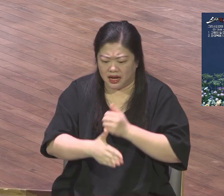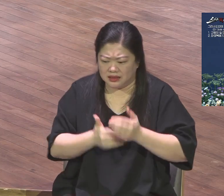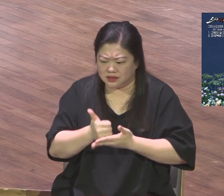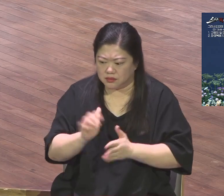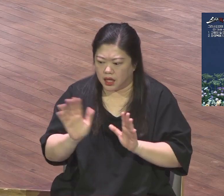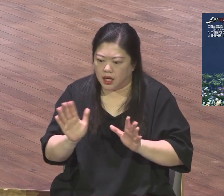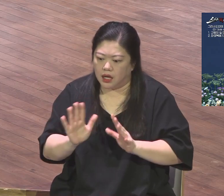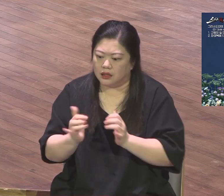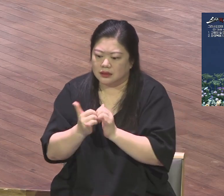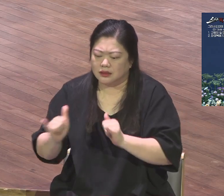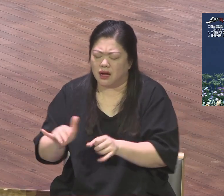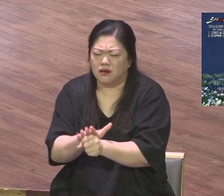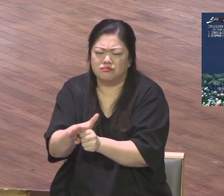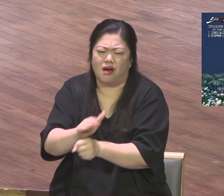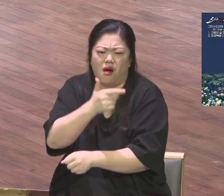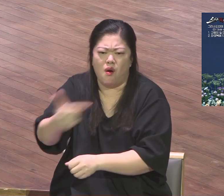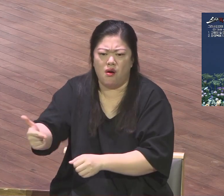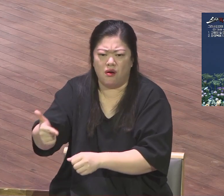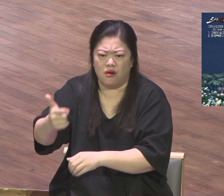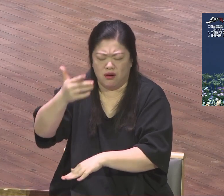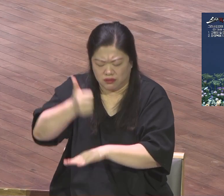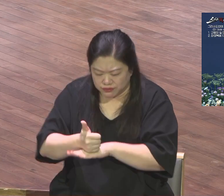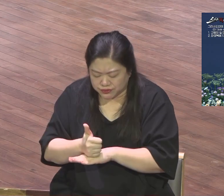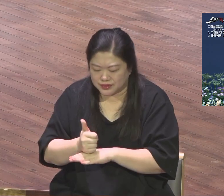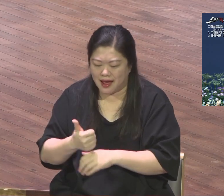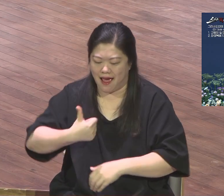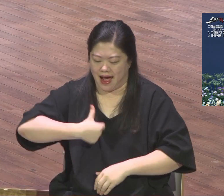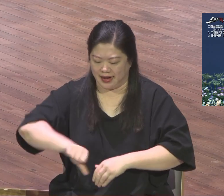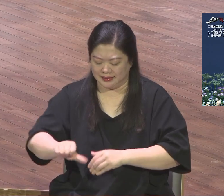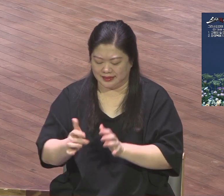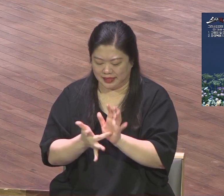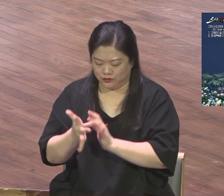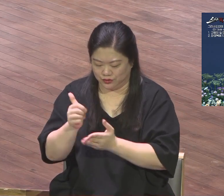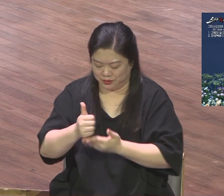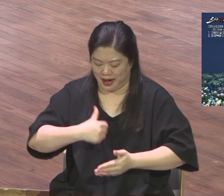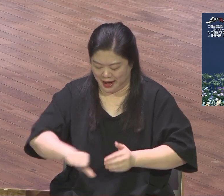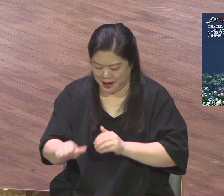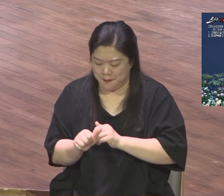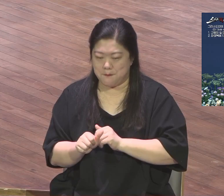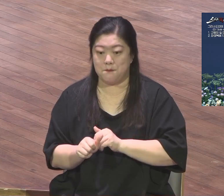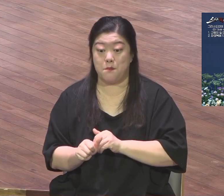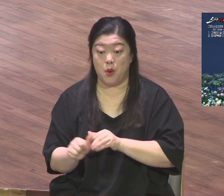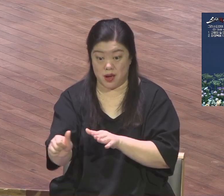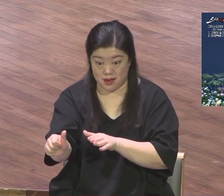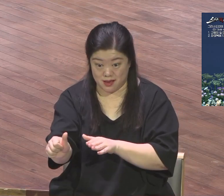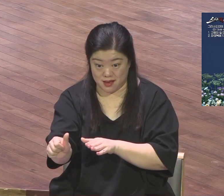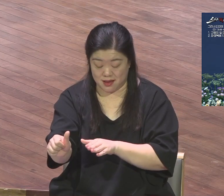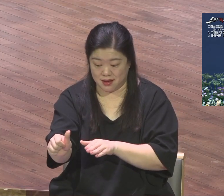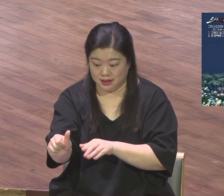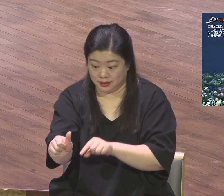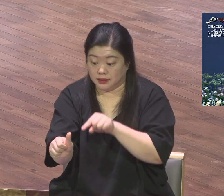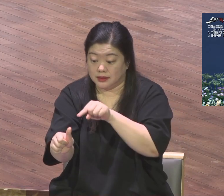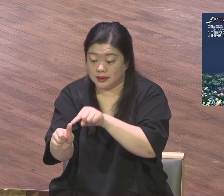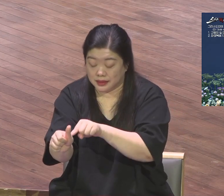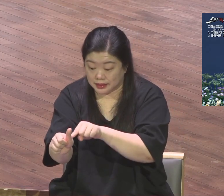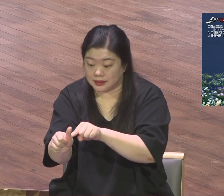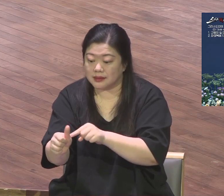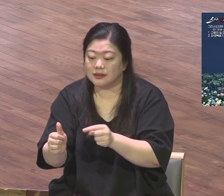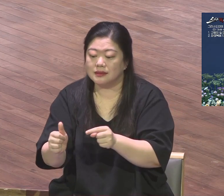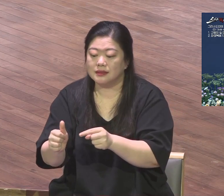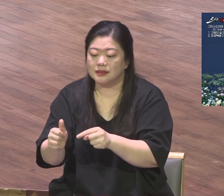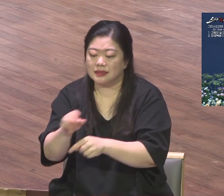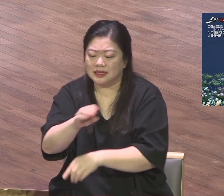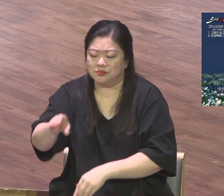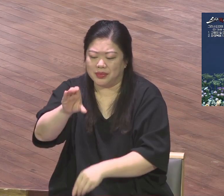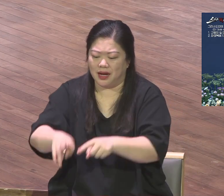구원자를 보내셨습니다. 그분이 예수님이십니다. 예수님은 우리 죄를 위하여 십자가에 죽으시고 죽은 지 사흘 만에